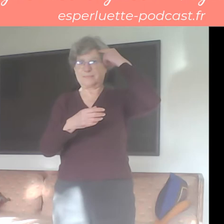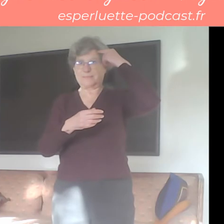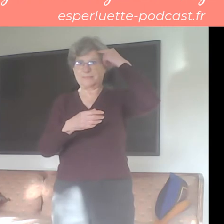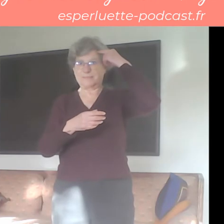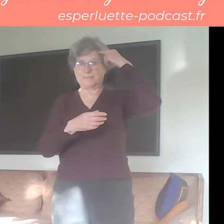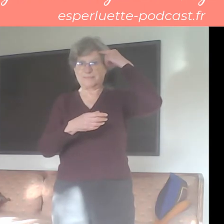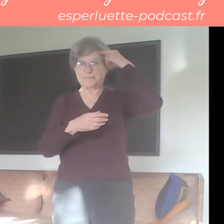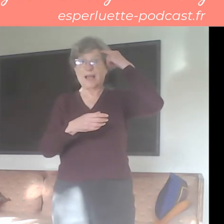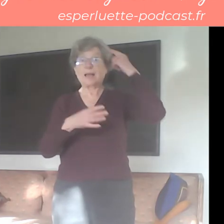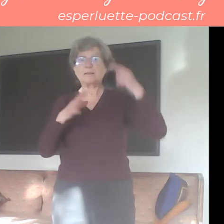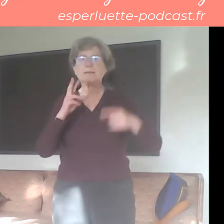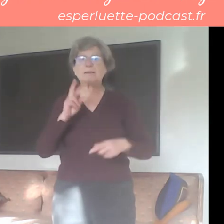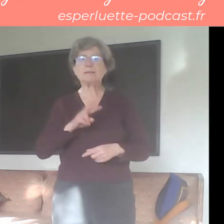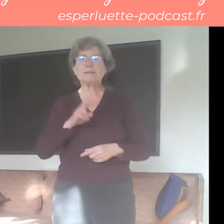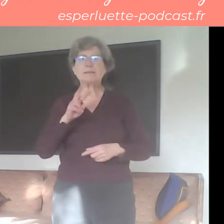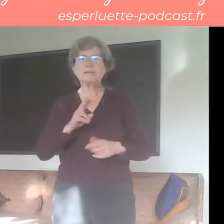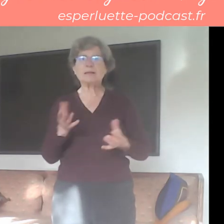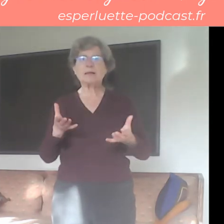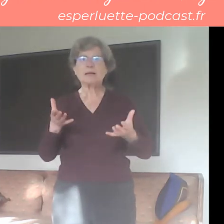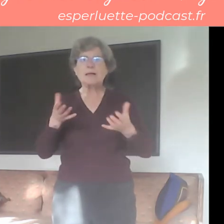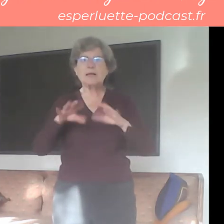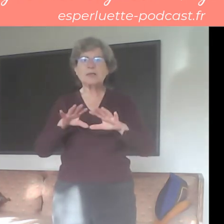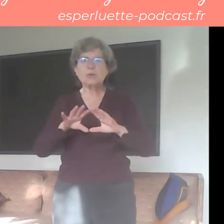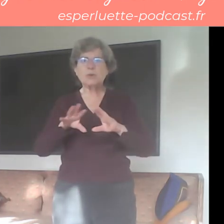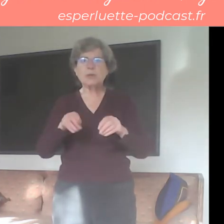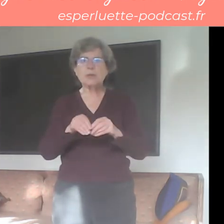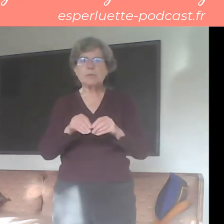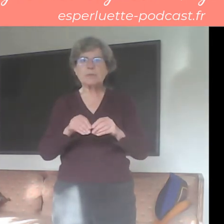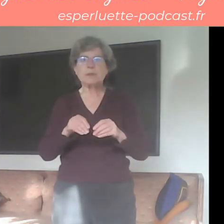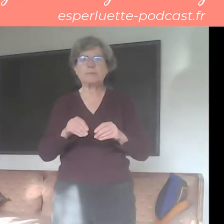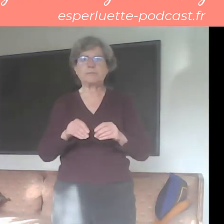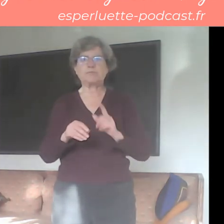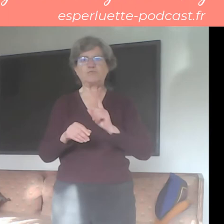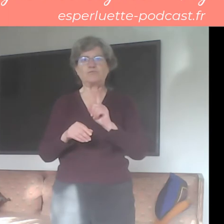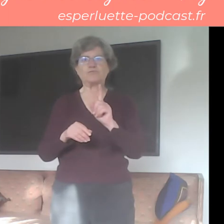que je savais qu'il y avait ce manque de redondance de l'information, mais malgré tout, par exemple,